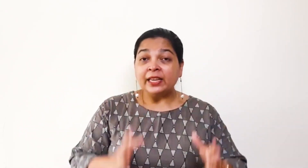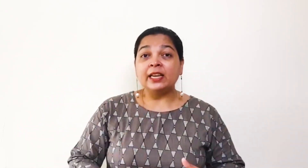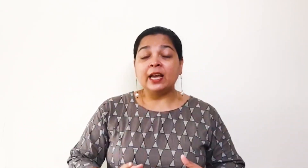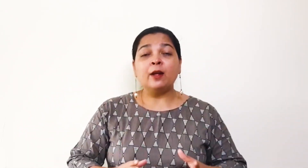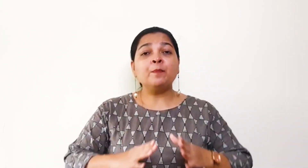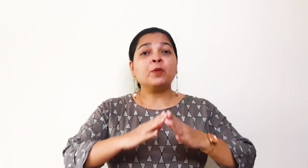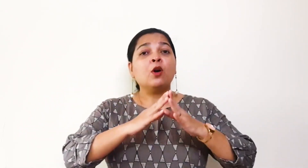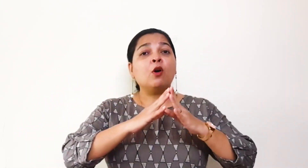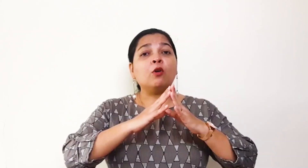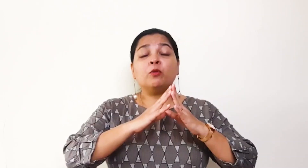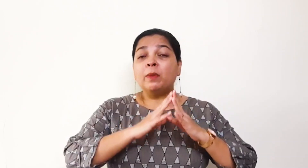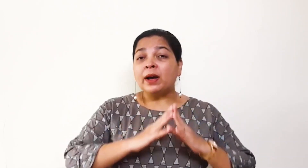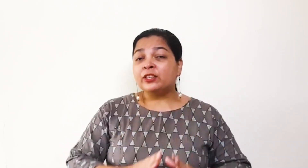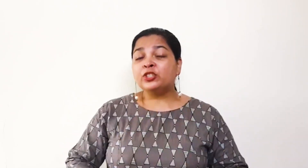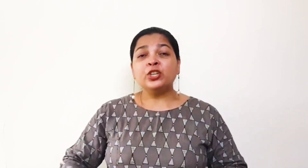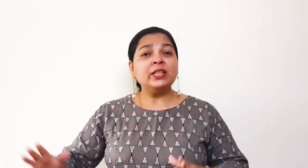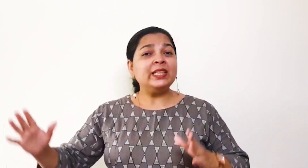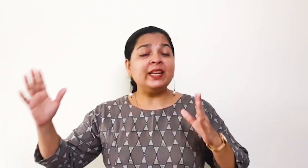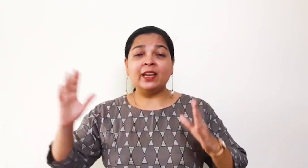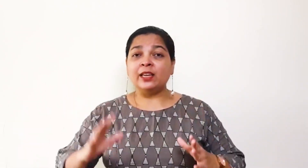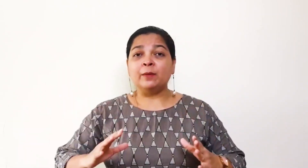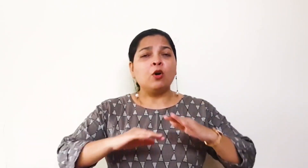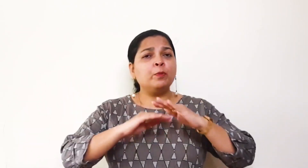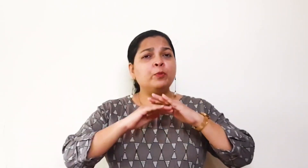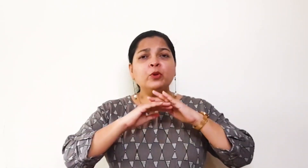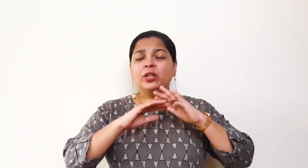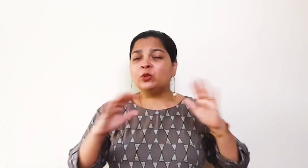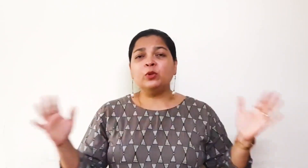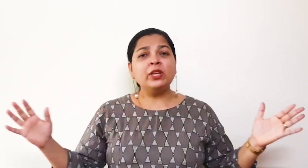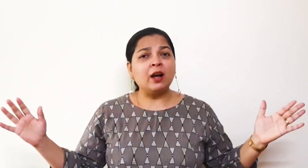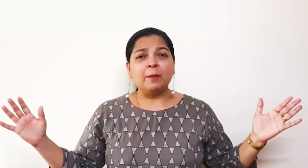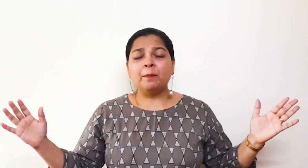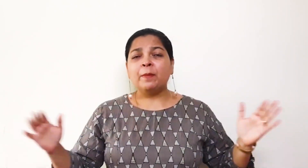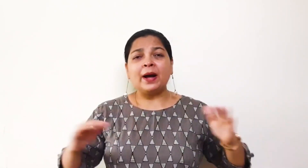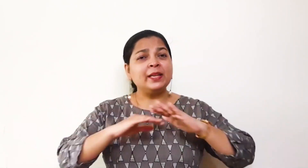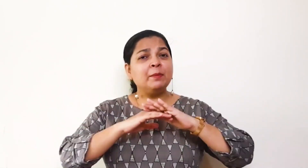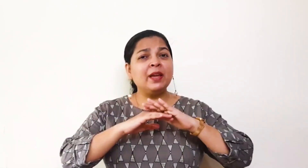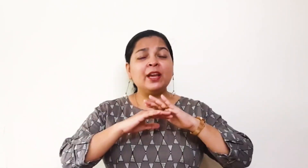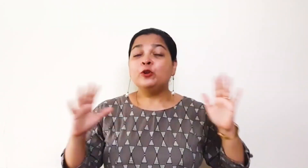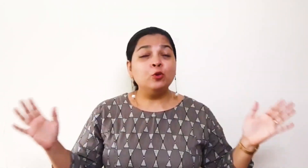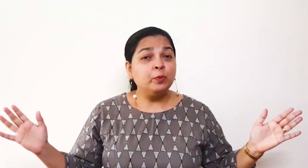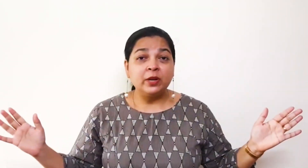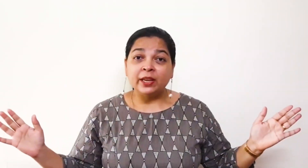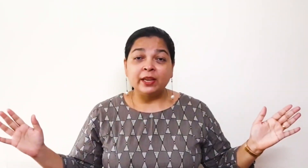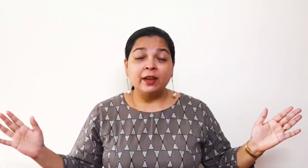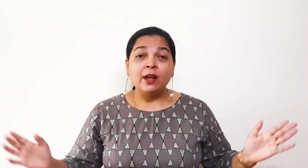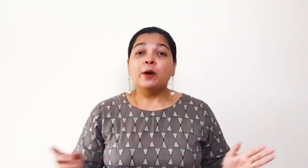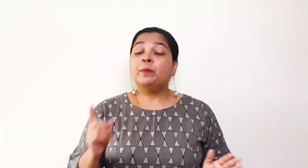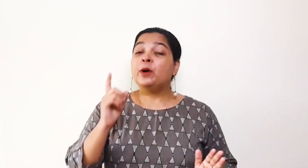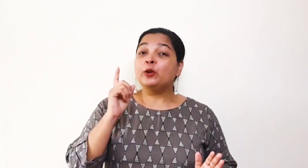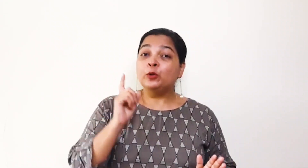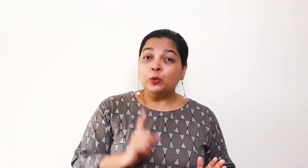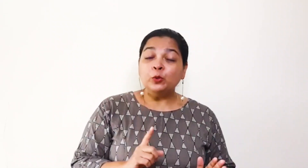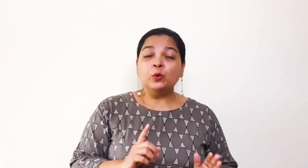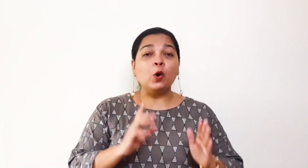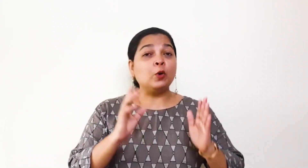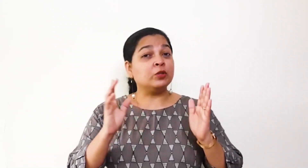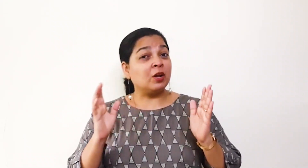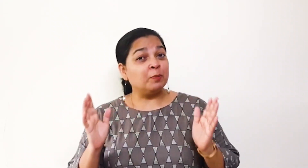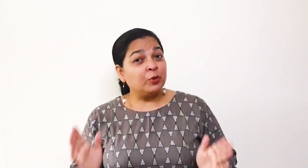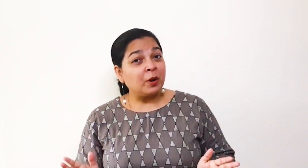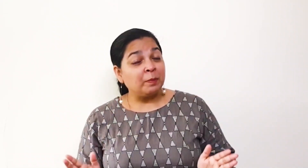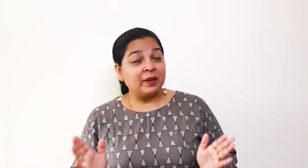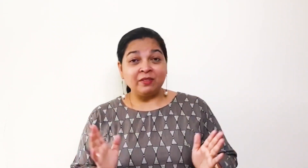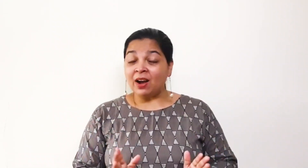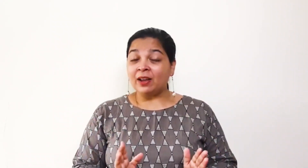अनवरत वर्षा लागि रहिला एवं सारा दुनिया पानी रे बुड़ी गला किंतु नोह